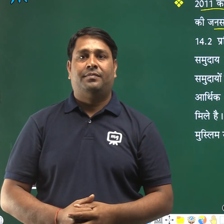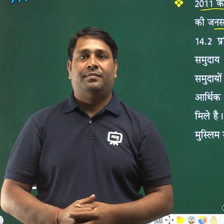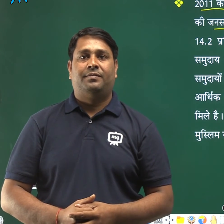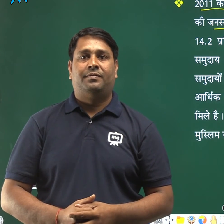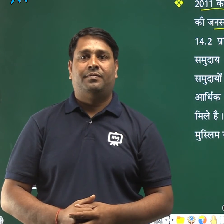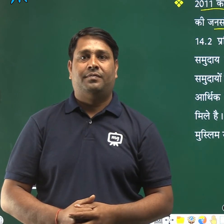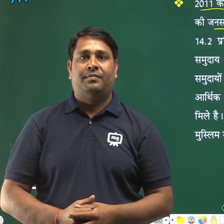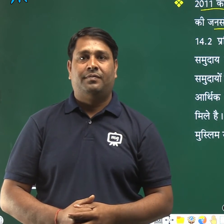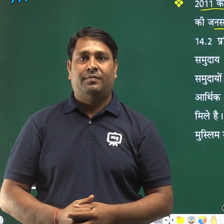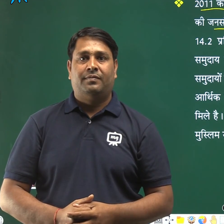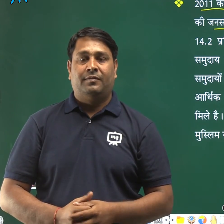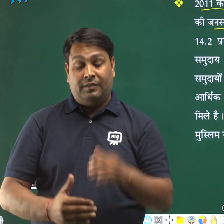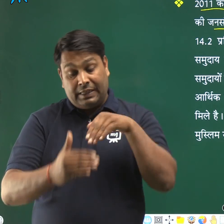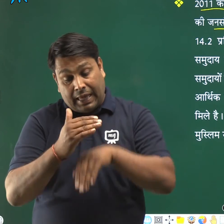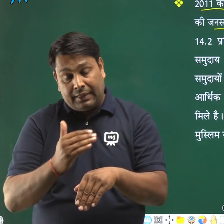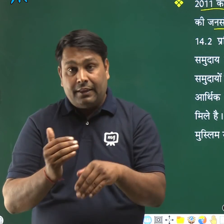में मुसलमानों की संख्या